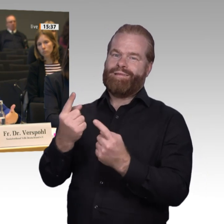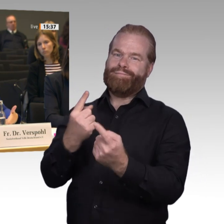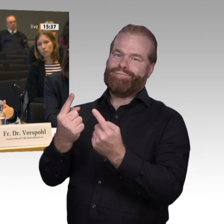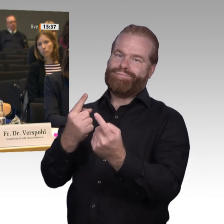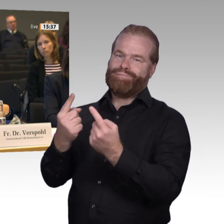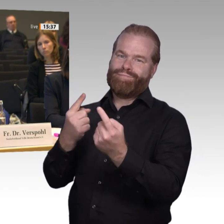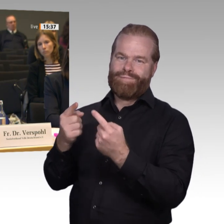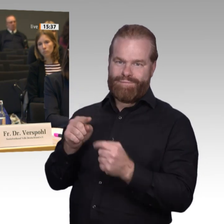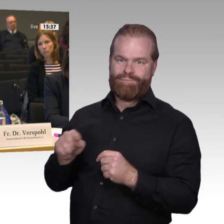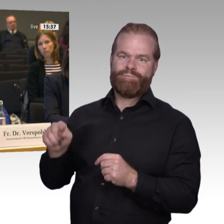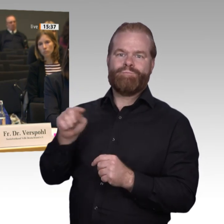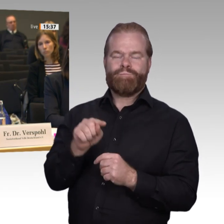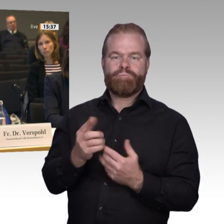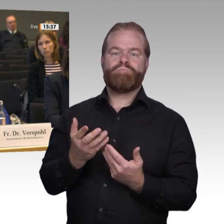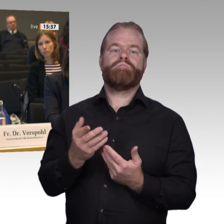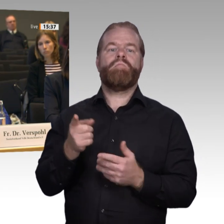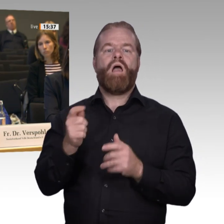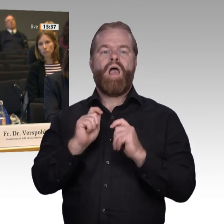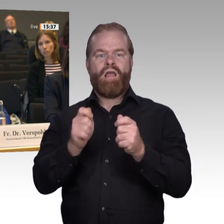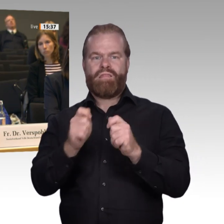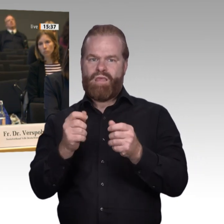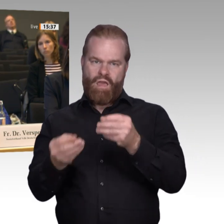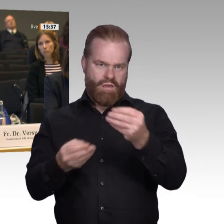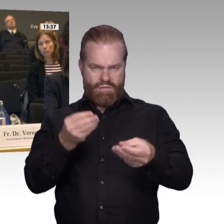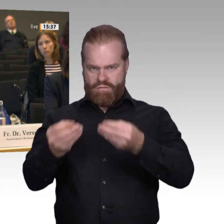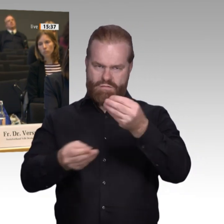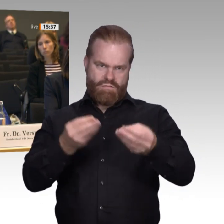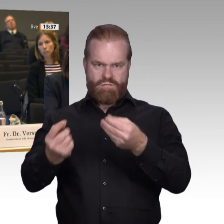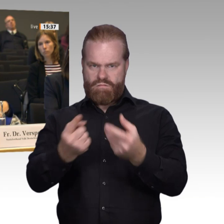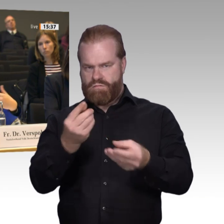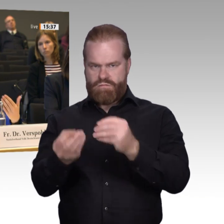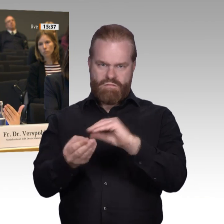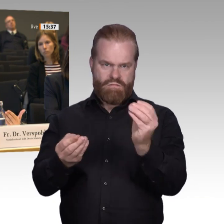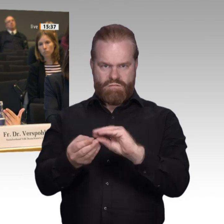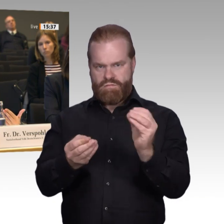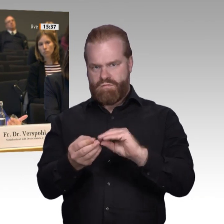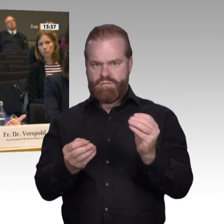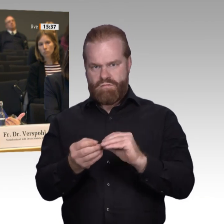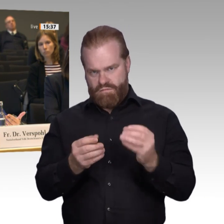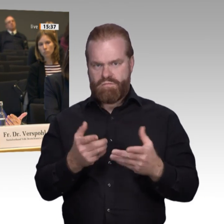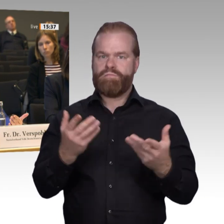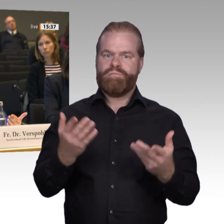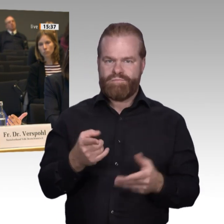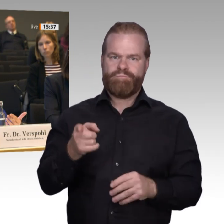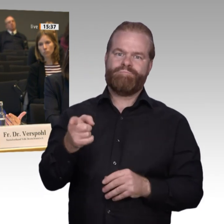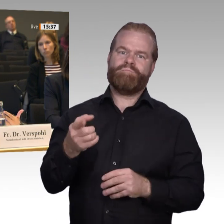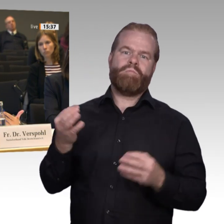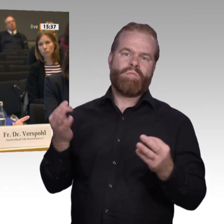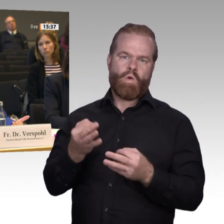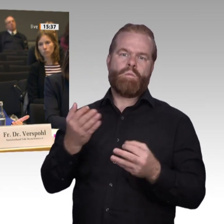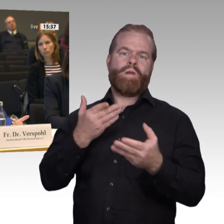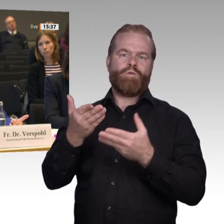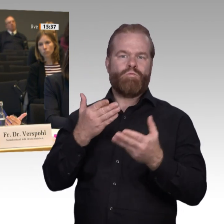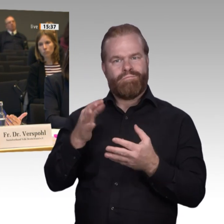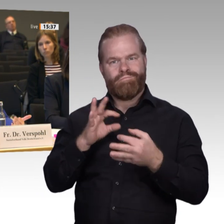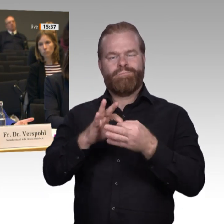Auskunft geben zu können zu ihren Vermögens- und Einkommensverhältnissen und müssen aber nachher gar nicht zahlen. Die profitieren natürlich auch ungemein, weil sie von diesem bürokratischen